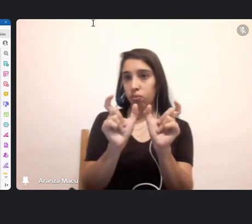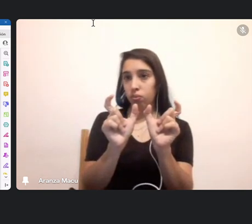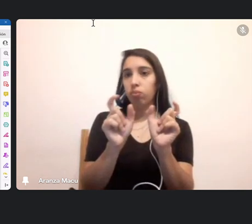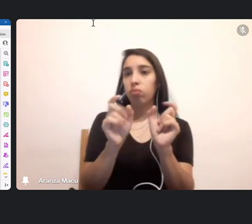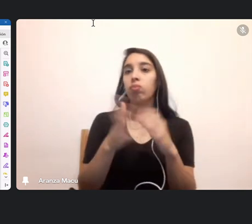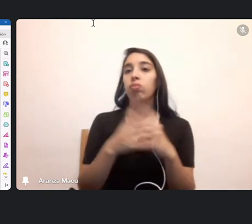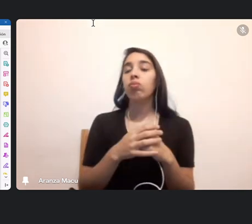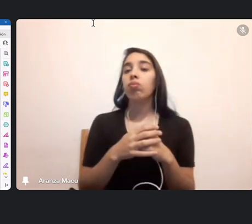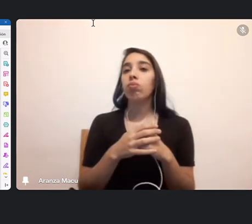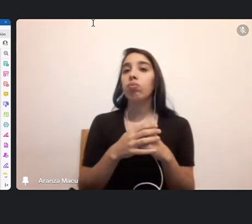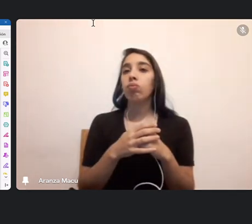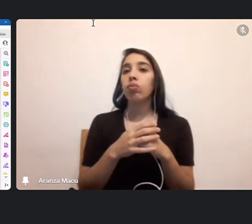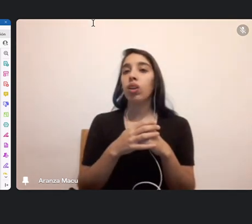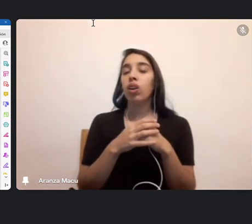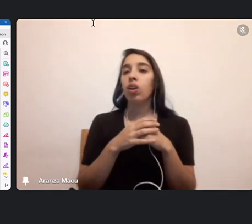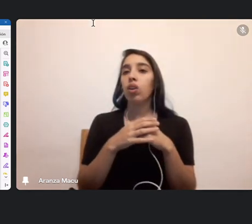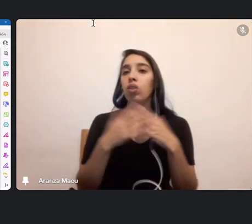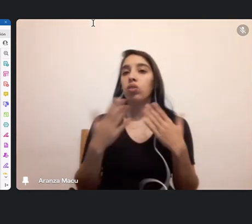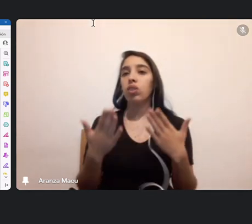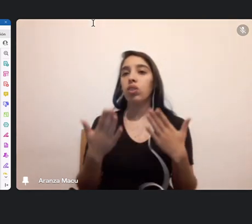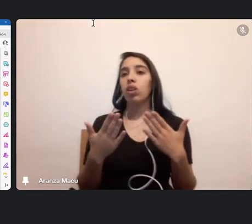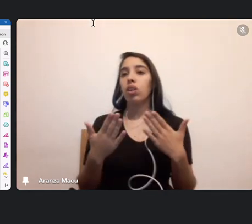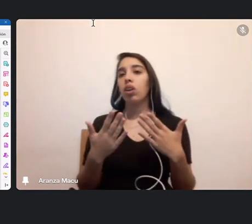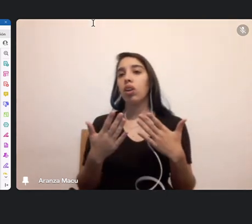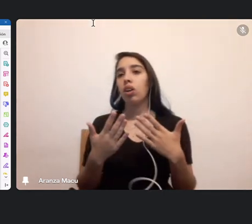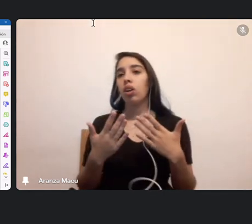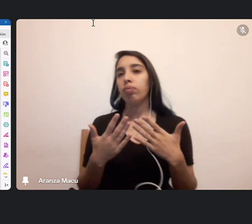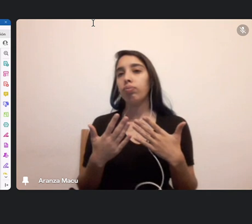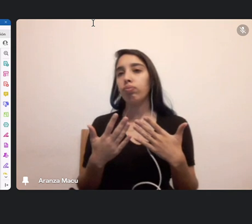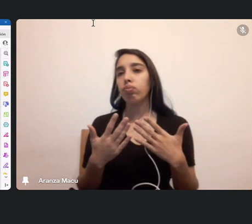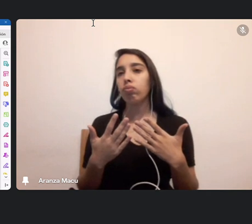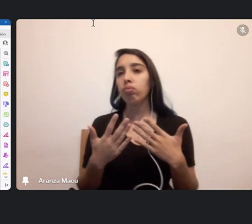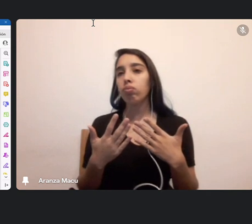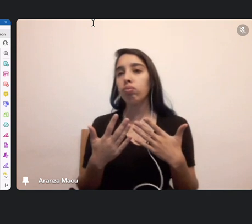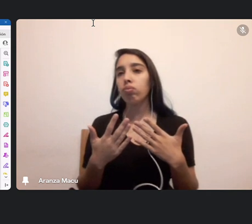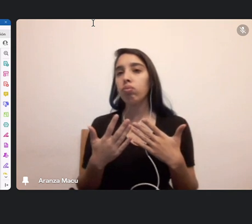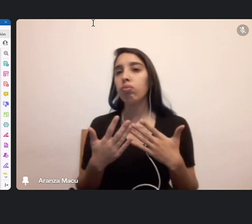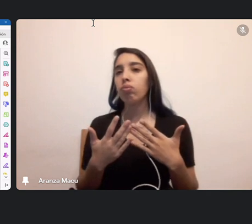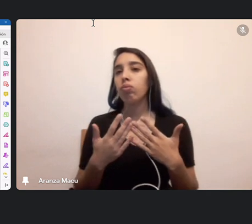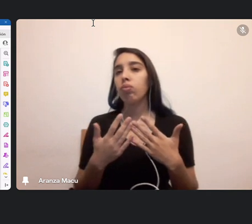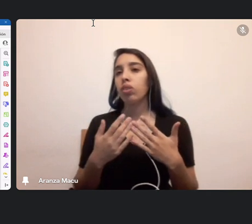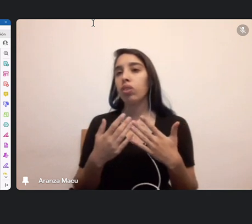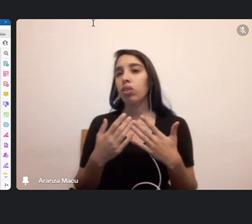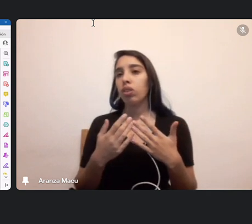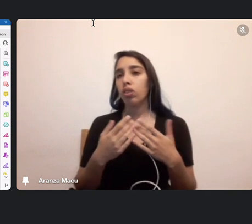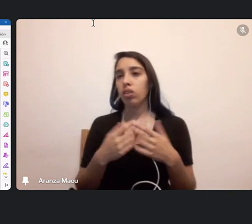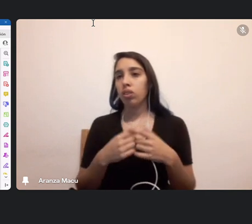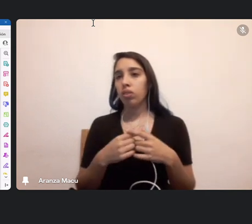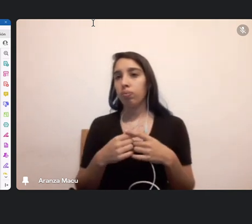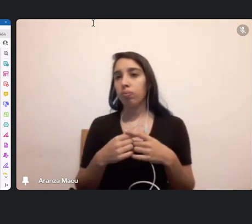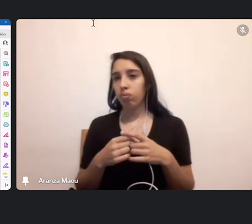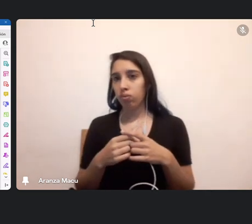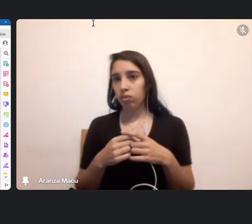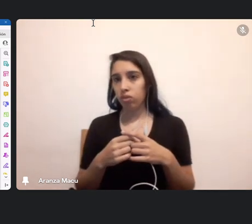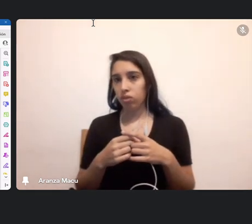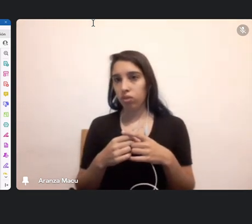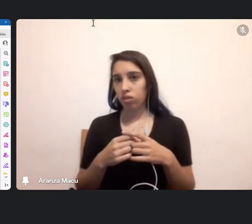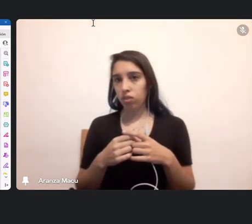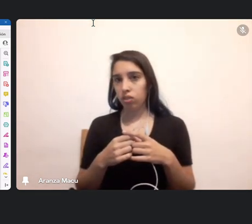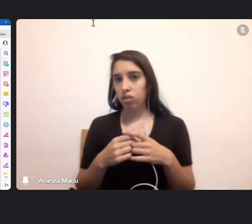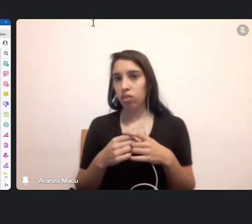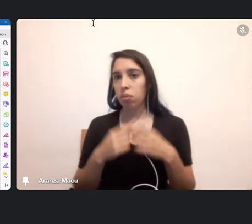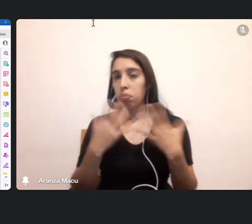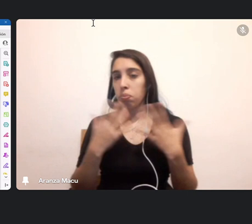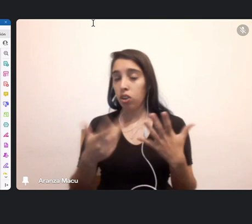sería aprendiente o que aprende. Ese sería un adjetivo, porque es una calidad. Pero un